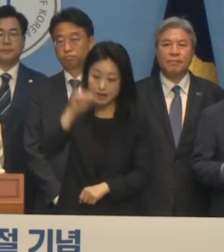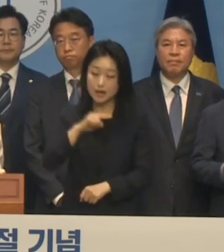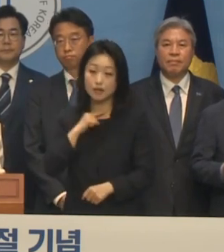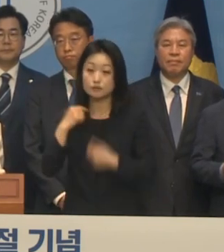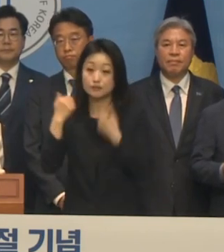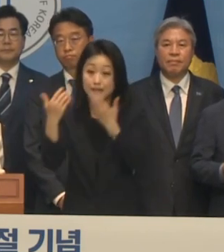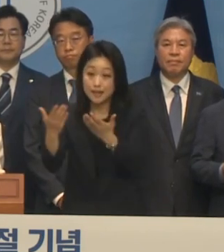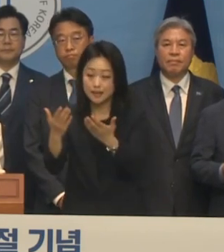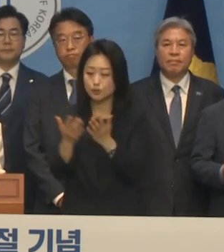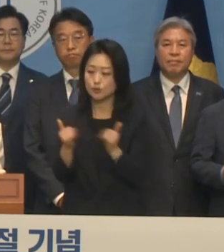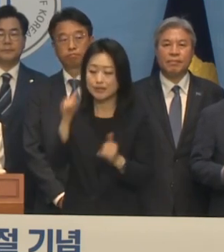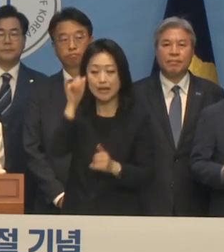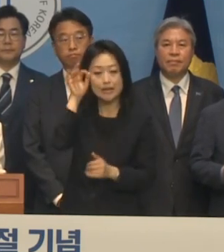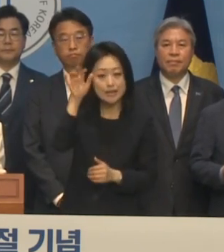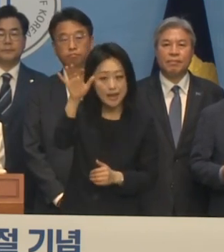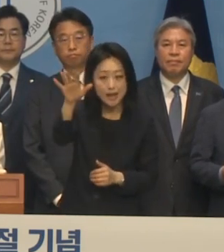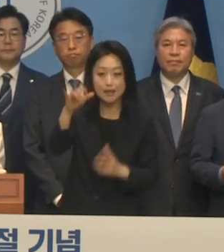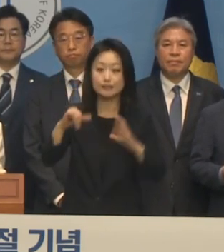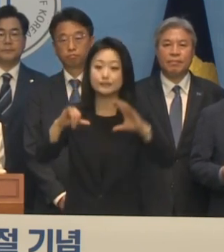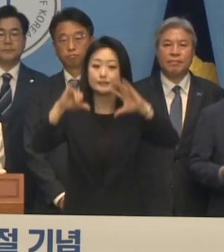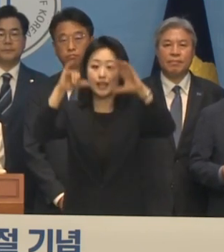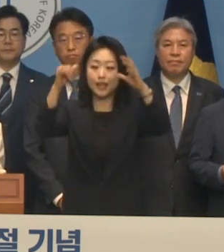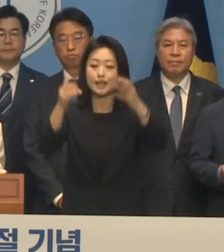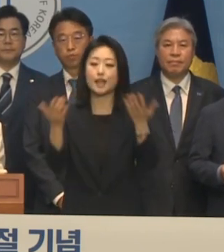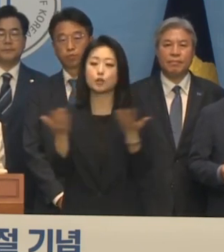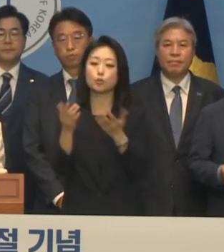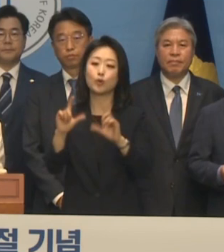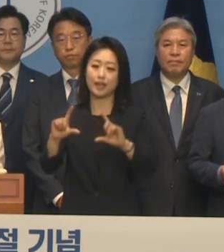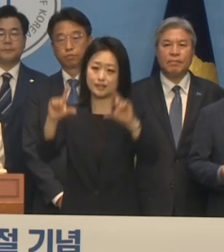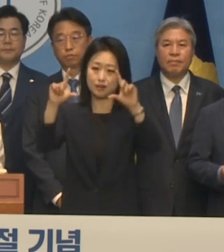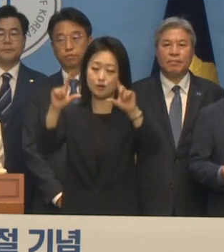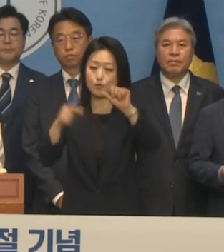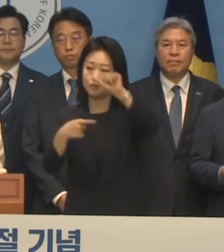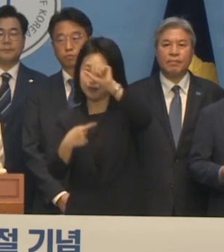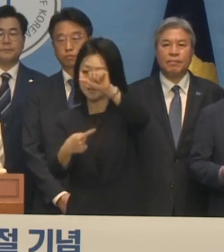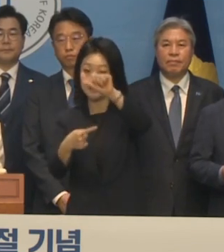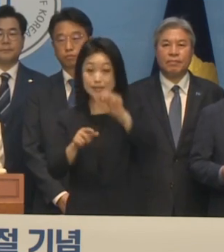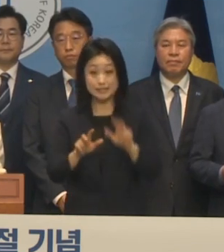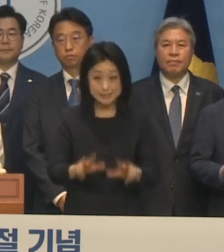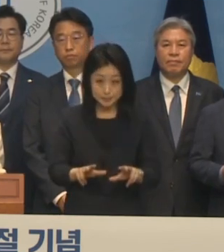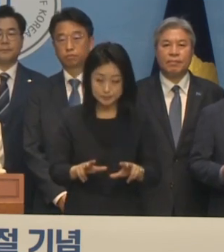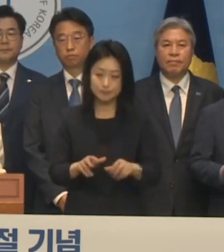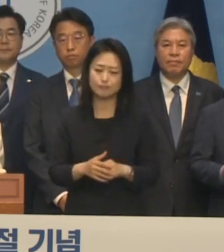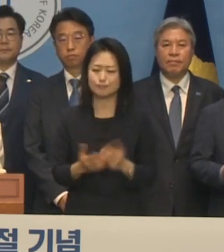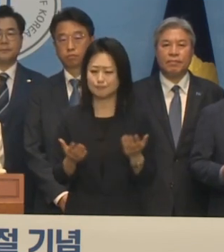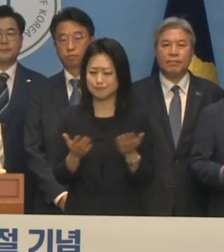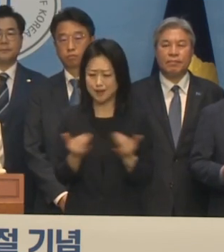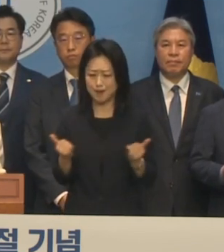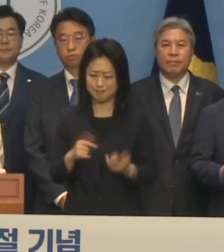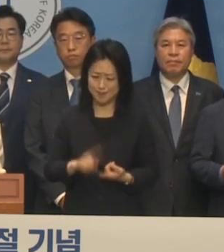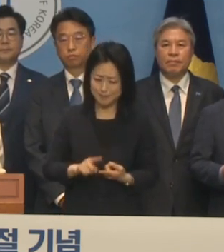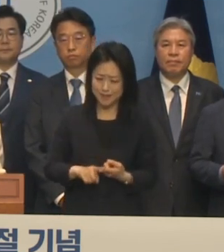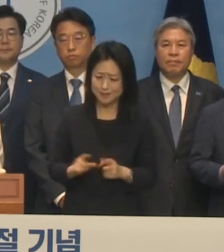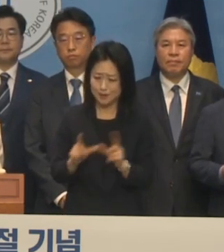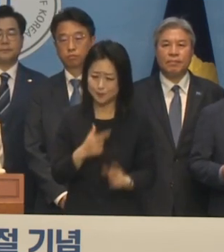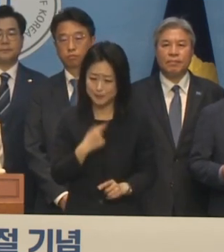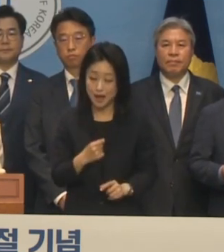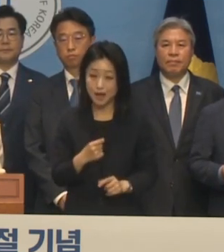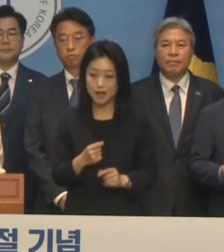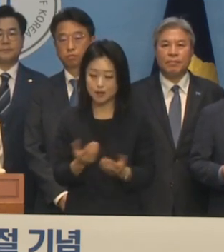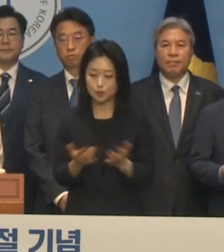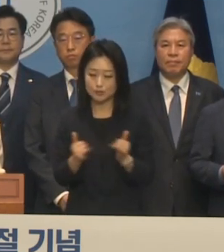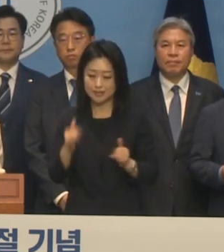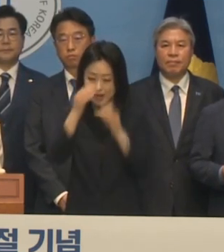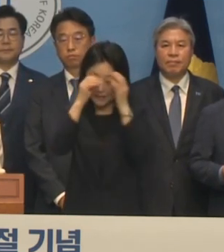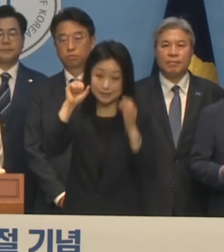노동자들을 기리는 것에서 유래된 세계노동절. 지금도 현장에서 인간다운 삶을 위해 싸우는 모든